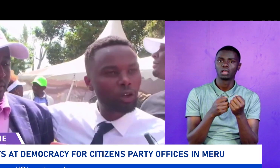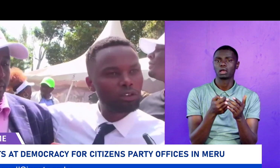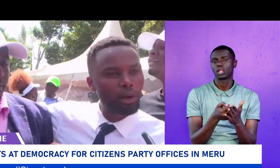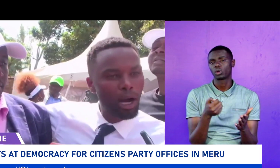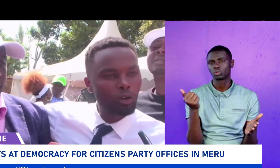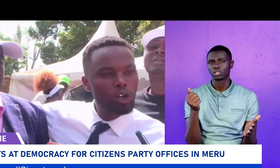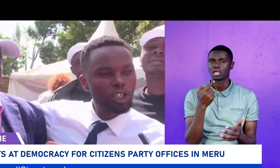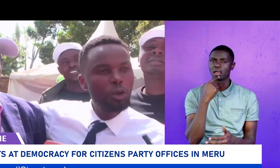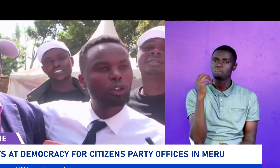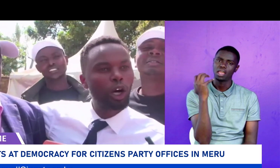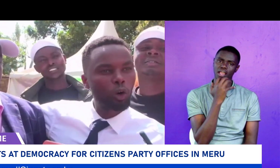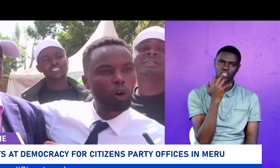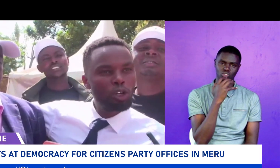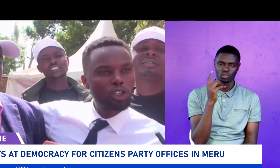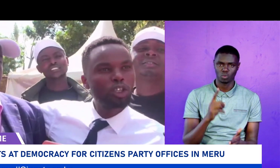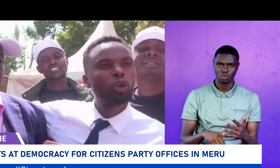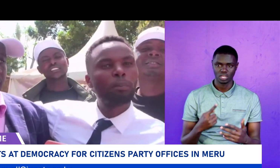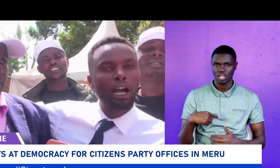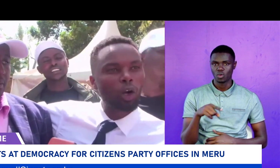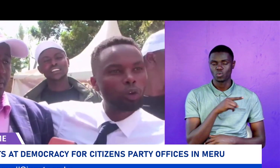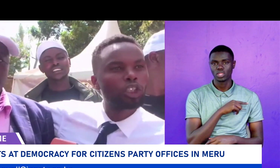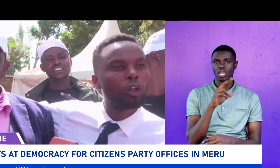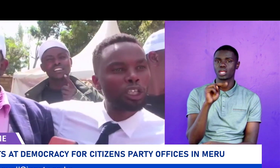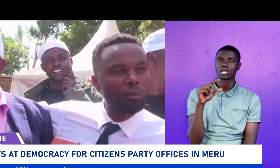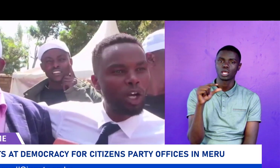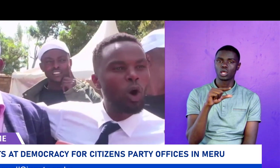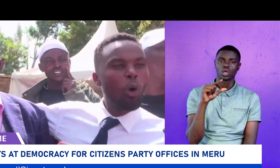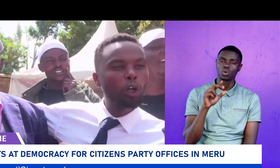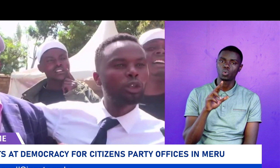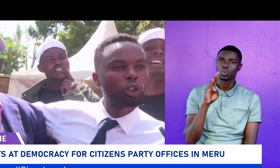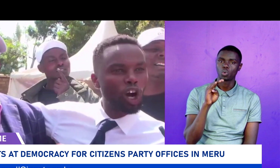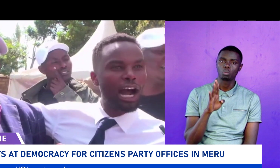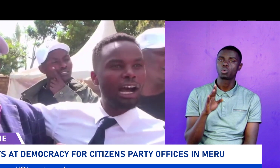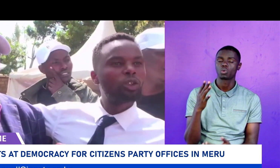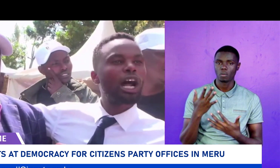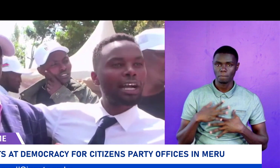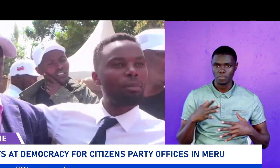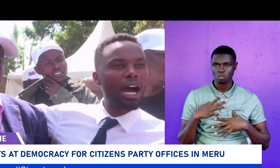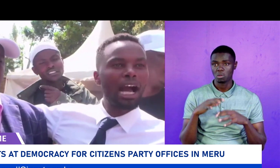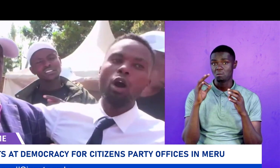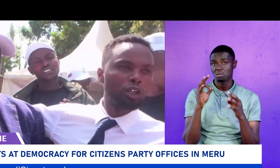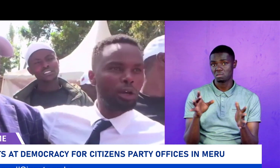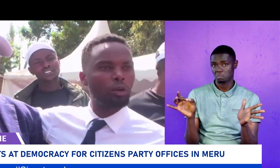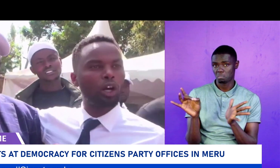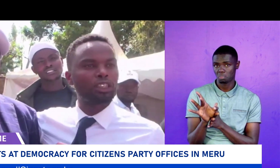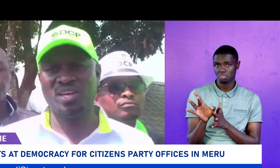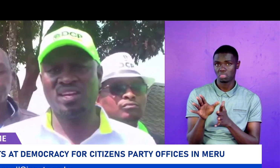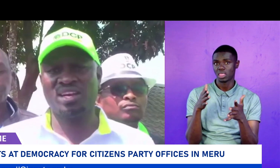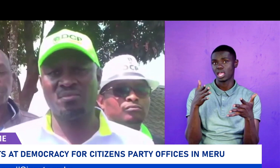Gachagua hivi babangu. Si ni watu wa Nkubu. Si ndio tulipiga gunsu ndio ingie Meru. Ukitutoka tunaweka baria au ingie Meru County. We are in